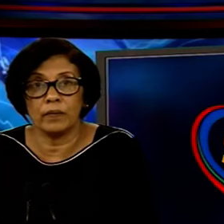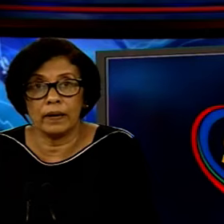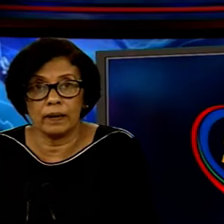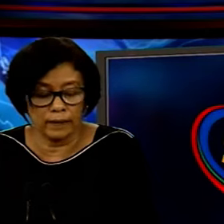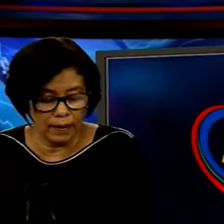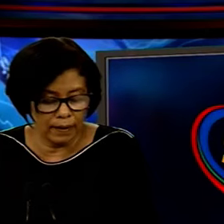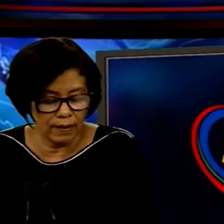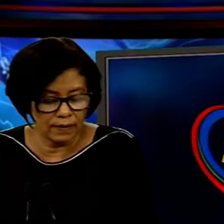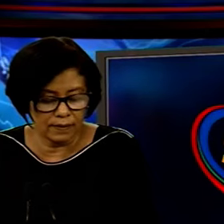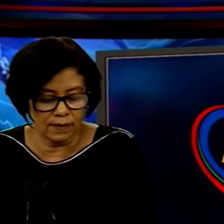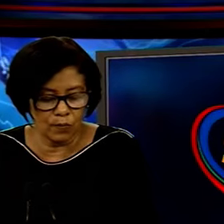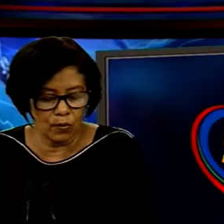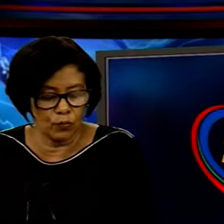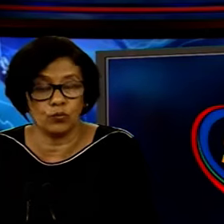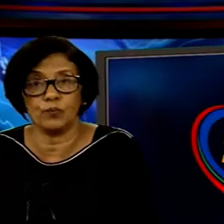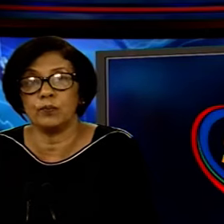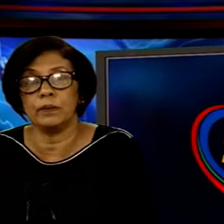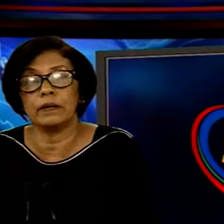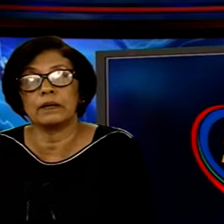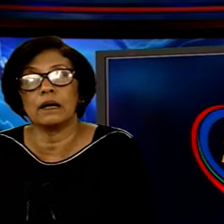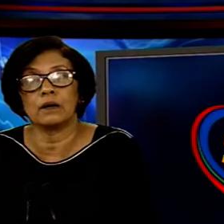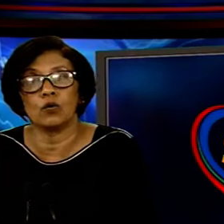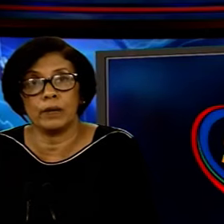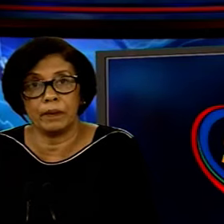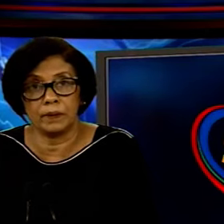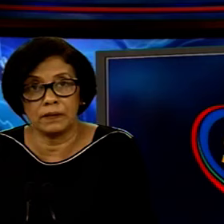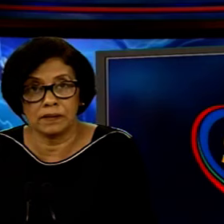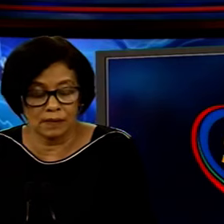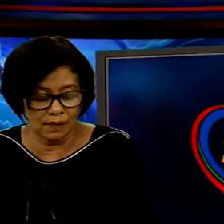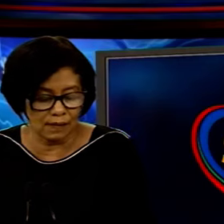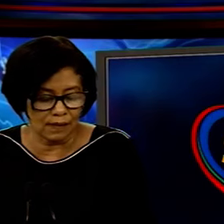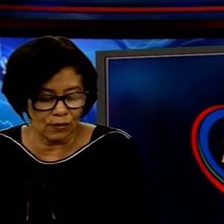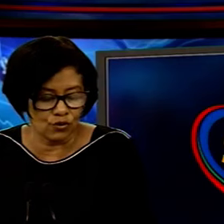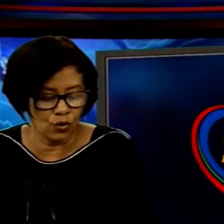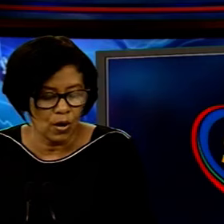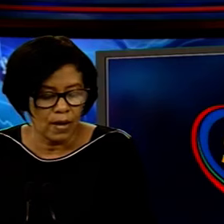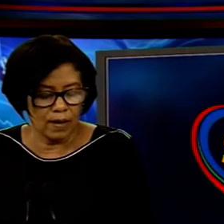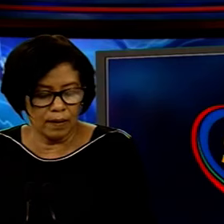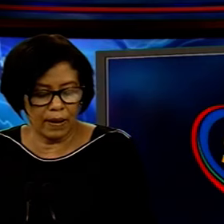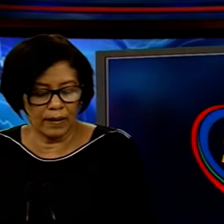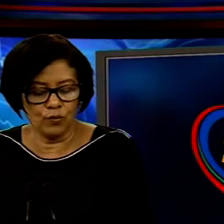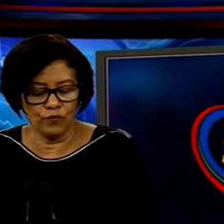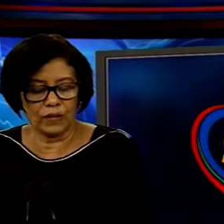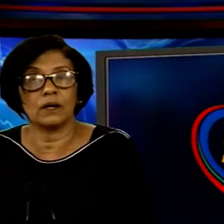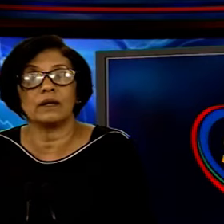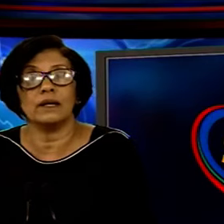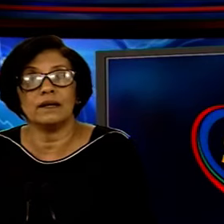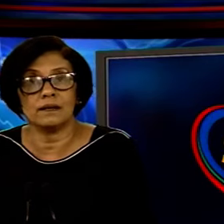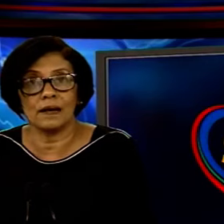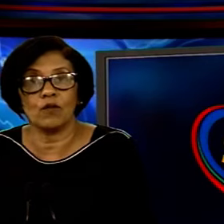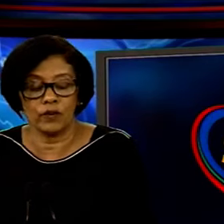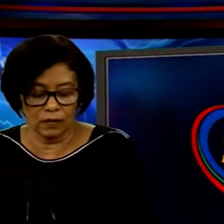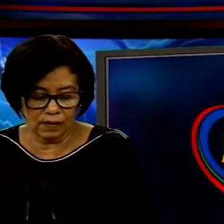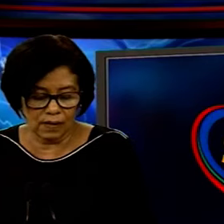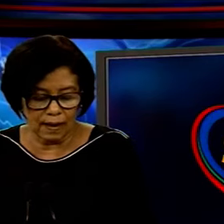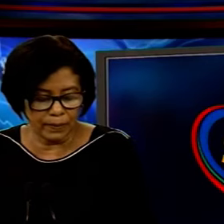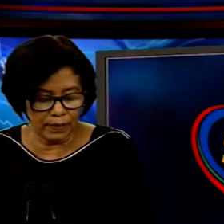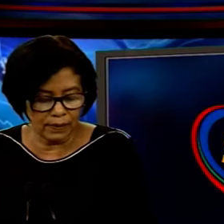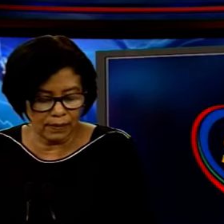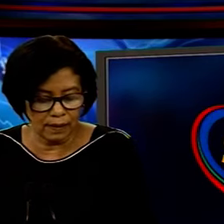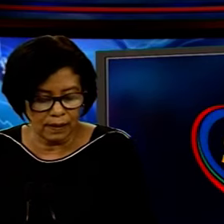confirmé hier existemment pour nous pour public qu'on ait plus situation et pareil une fait tendez dans sa conférence